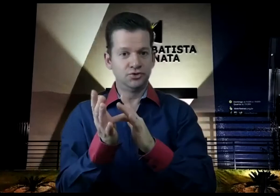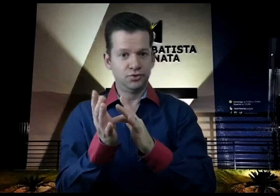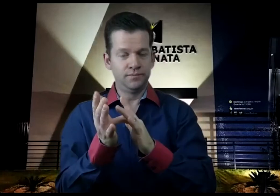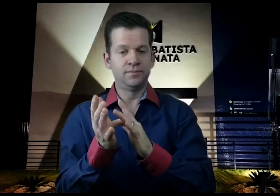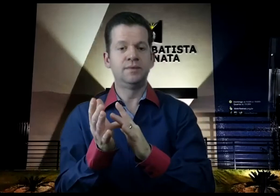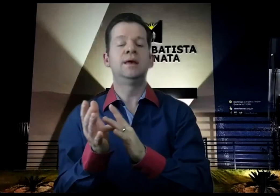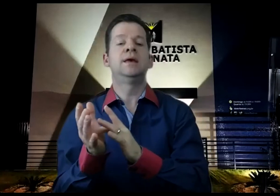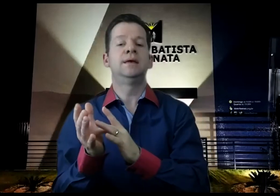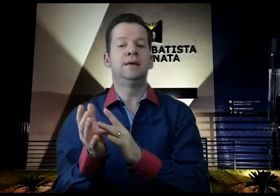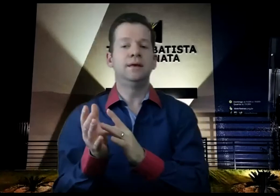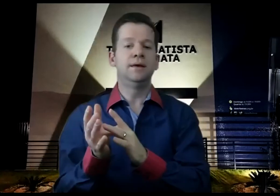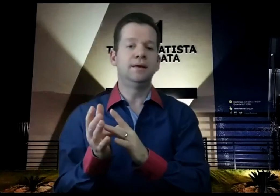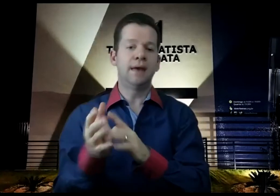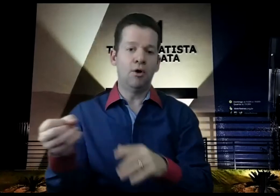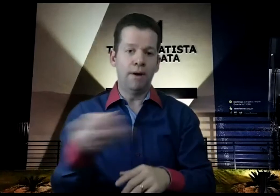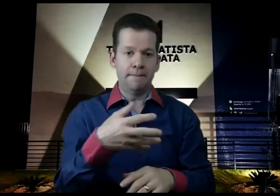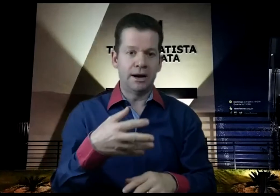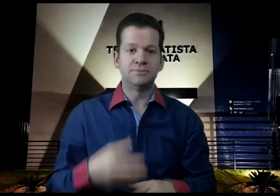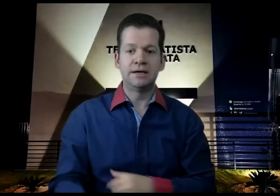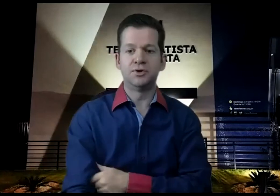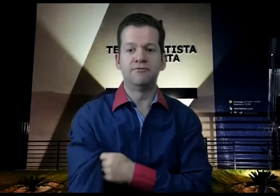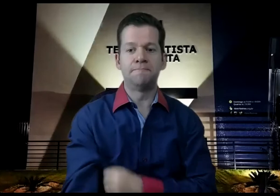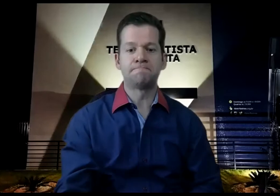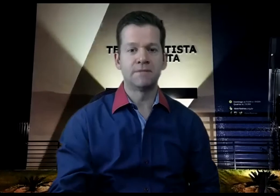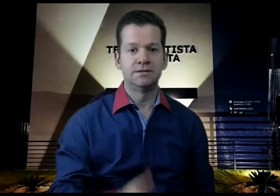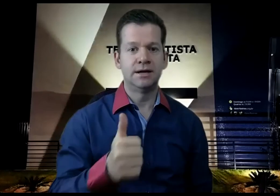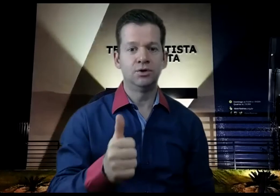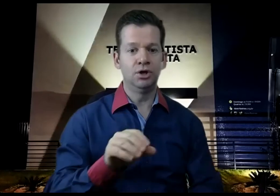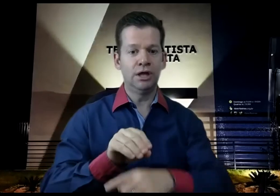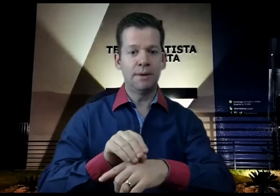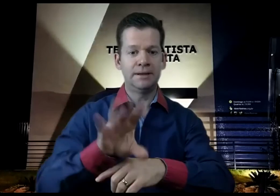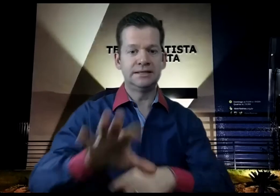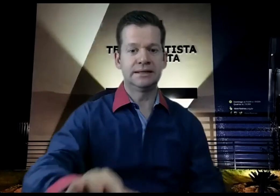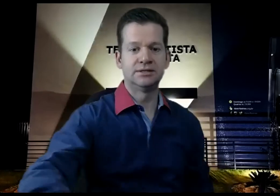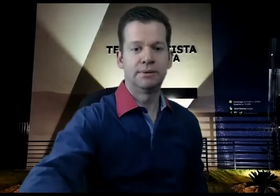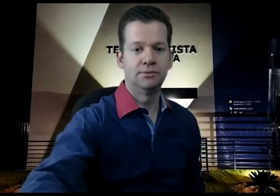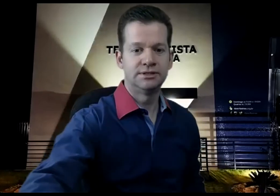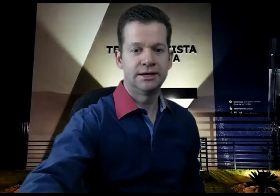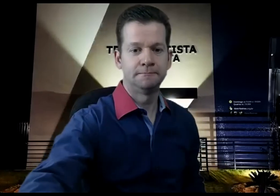Cristo e é a parte mais nova, certo? Eu tenho uma apresentação para mostrar.